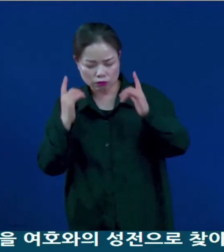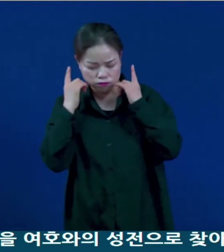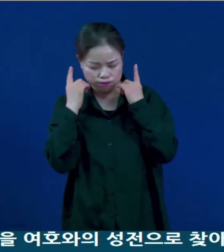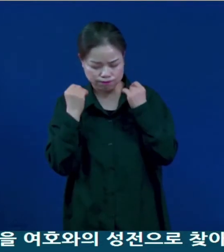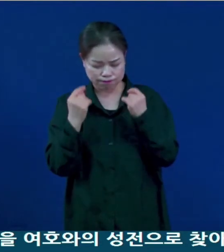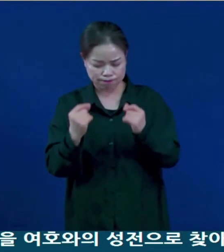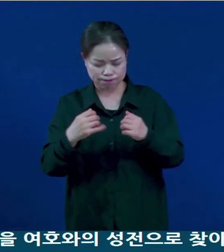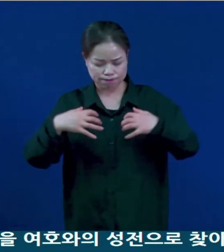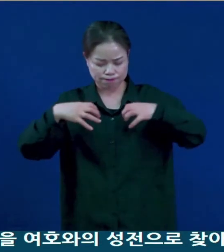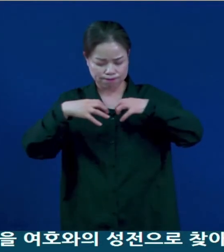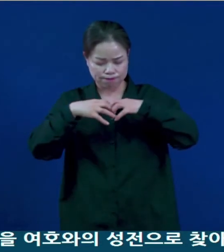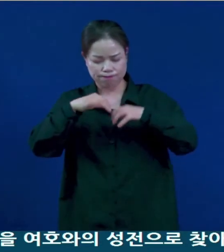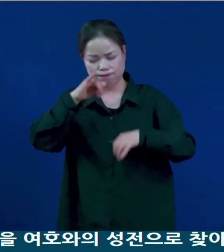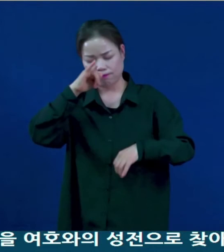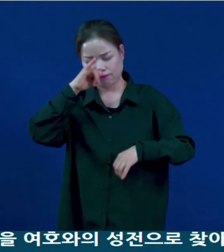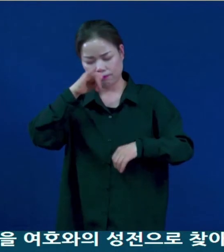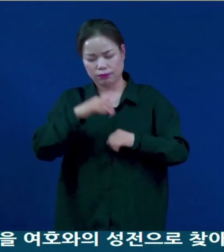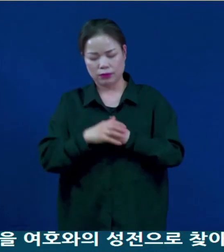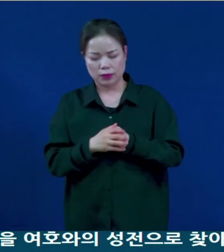있는 전쟁도 있습니다.